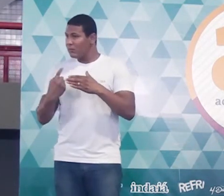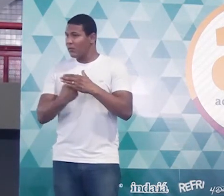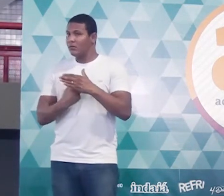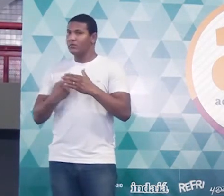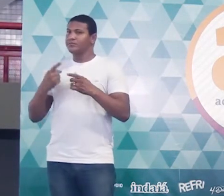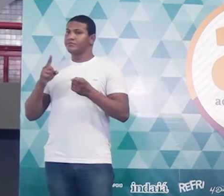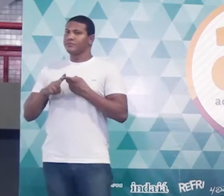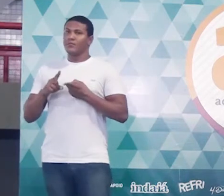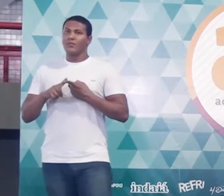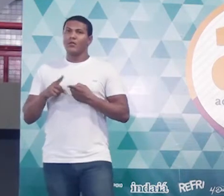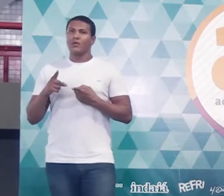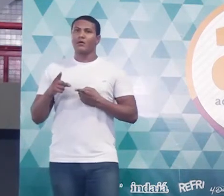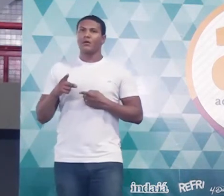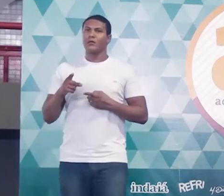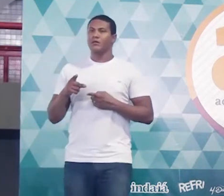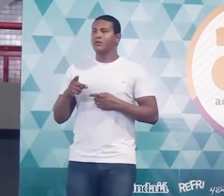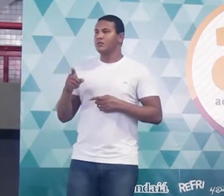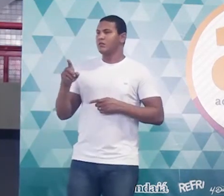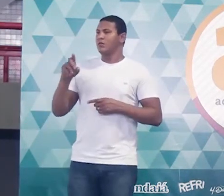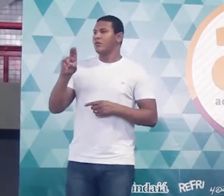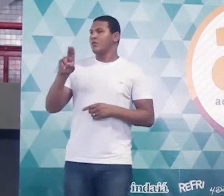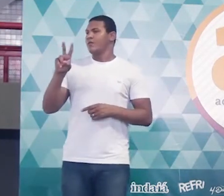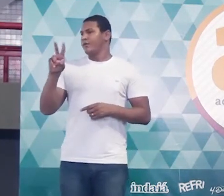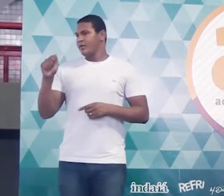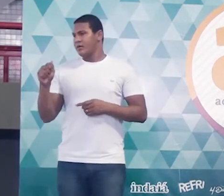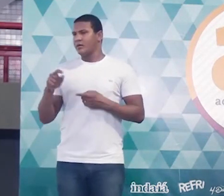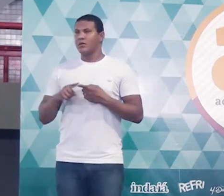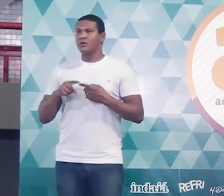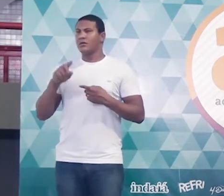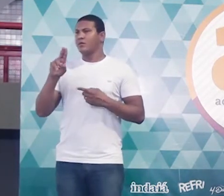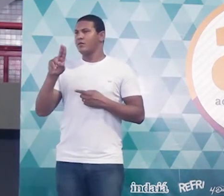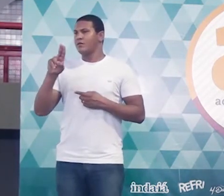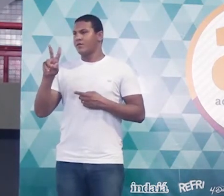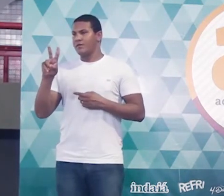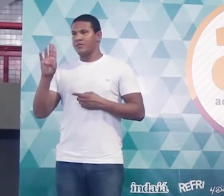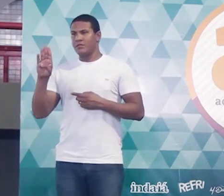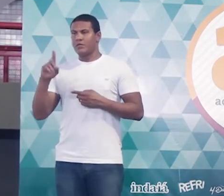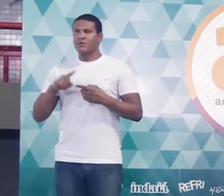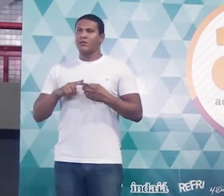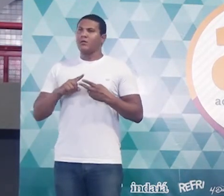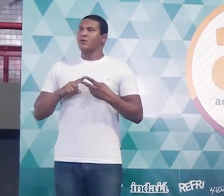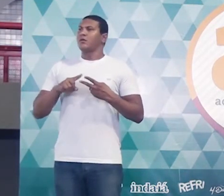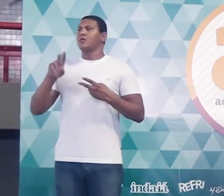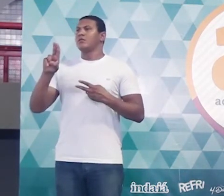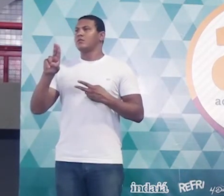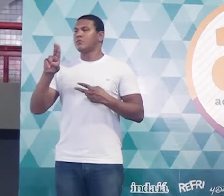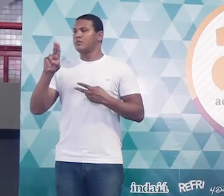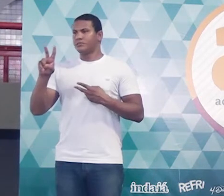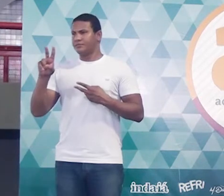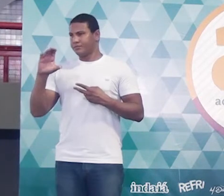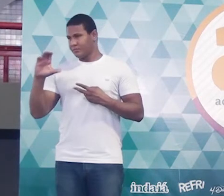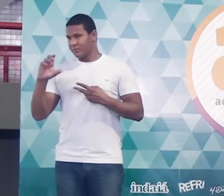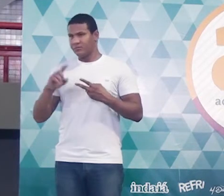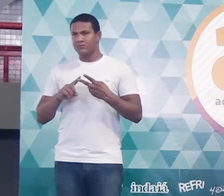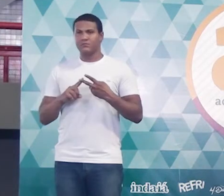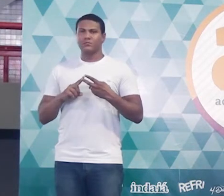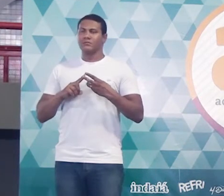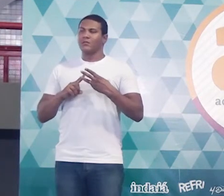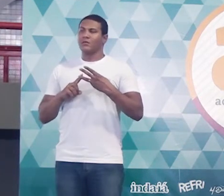ultravioleta, UVA, UVB, UVC, que são as radiações solares. Por